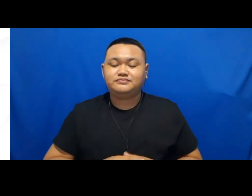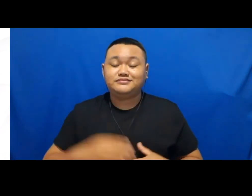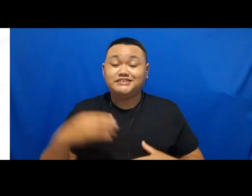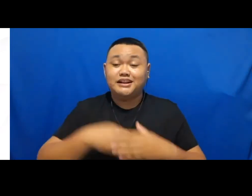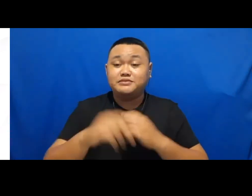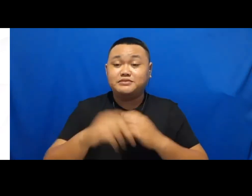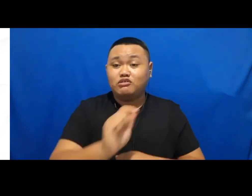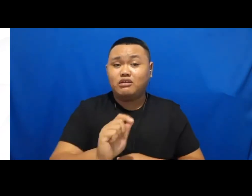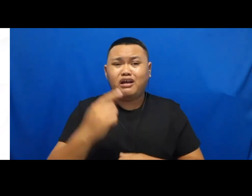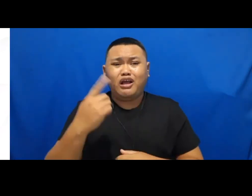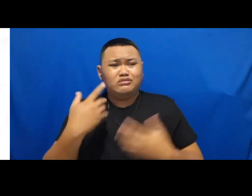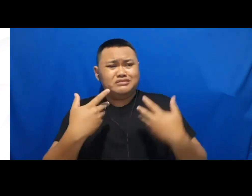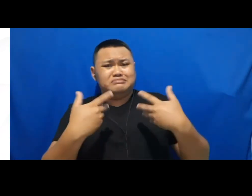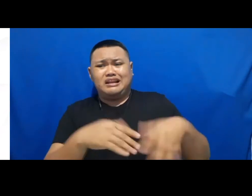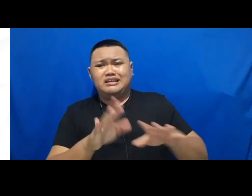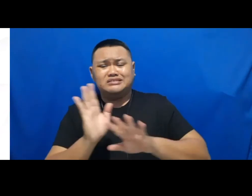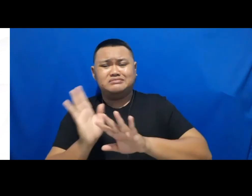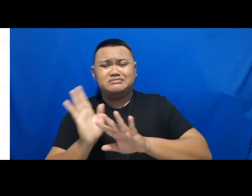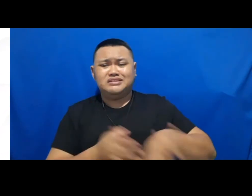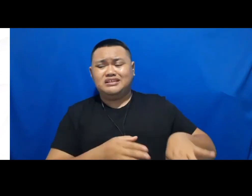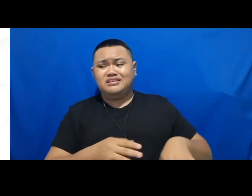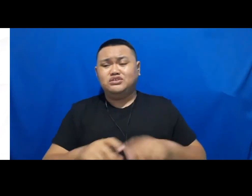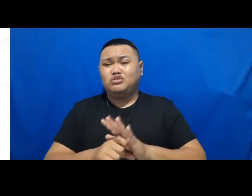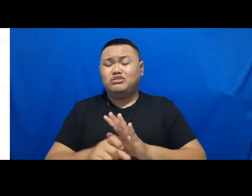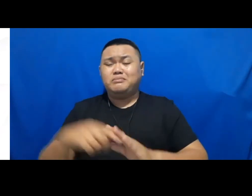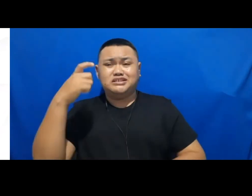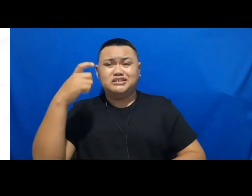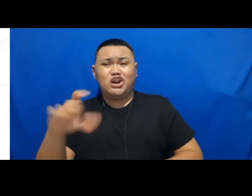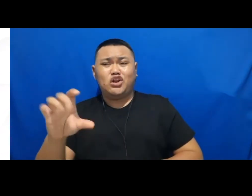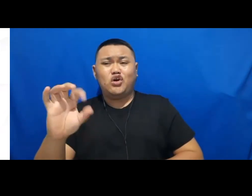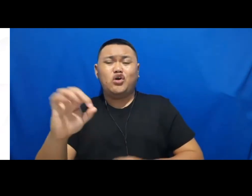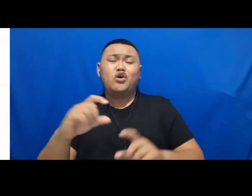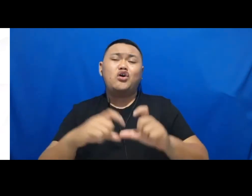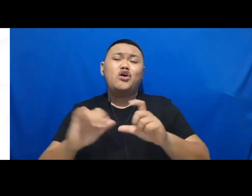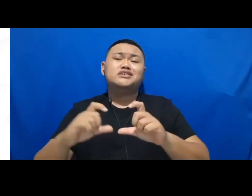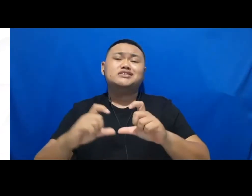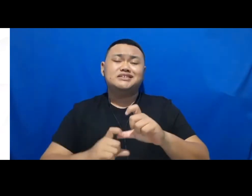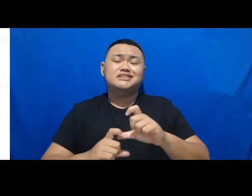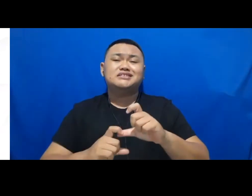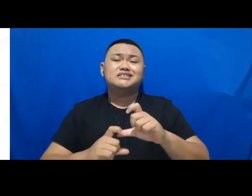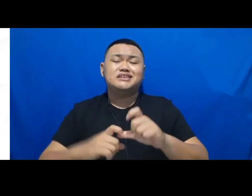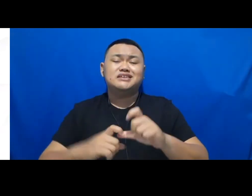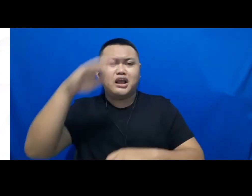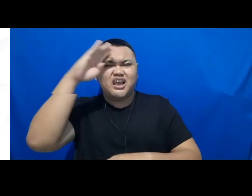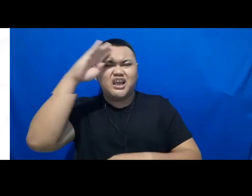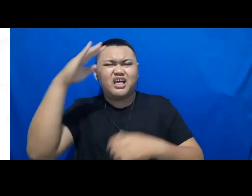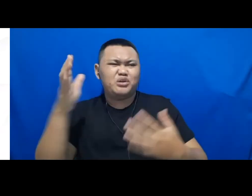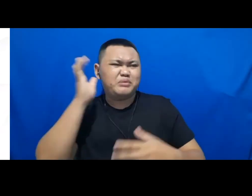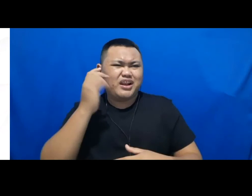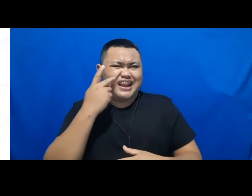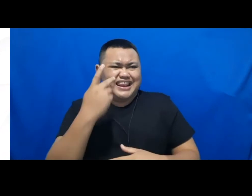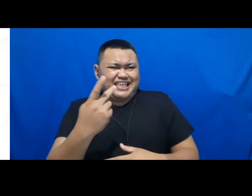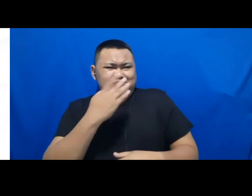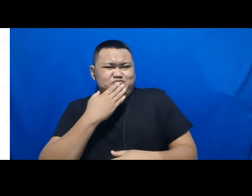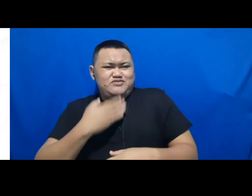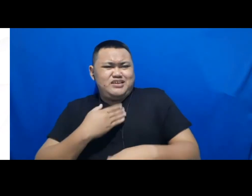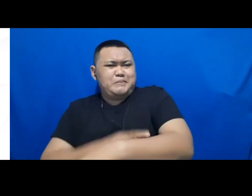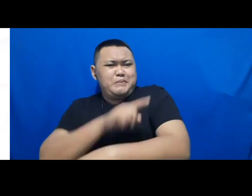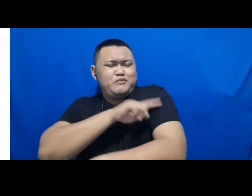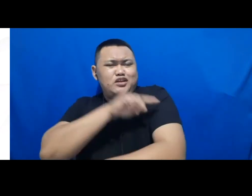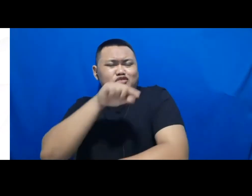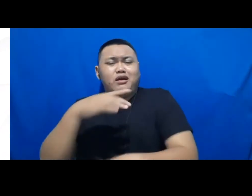pelajaran sekarang, saya membuat aturan kepada guru-guru untuk kesetaraan gender seimbang di